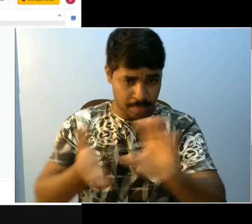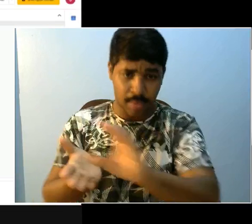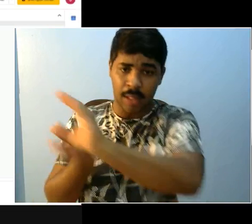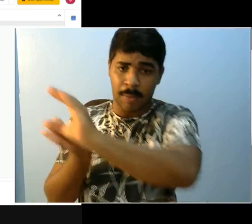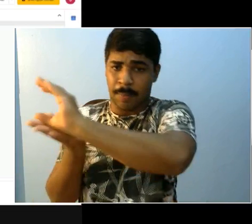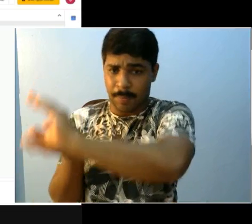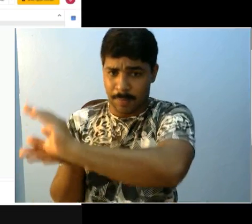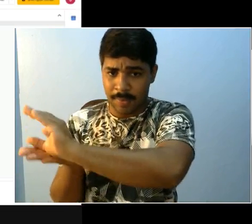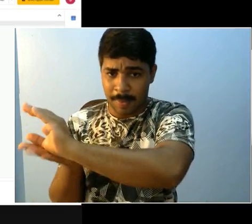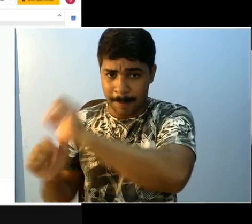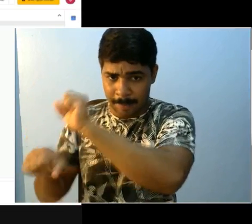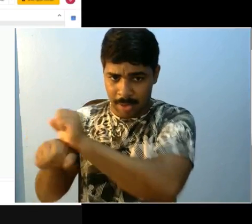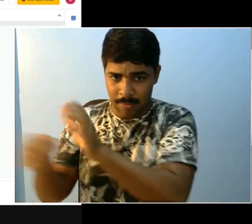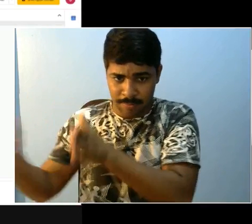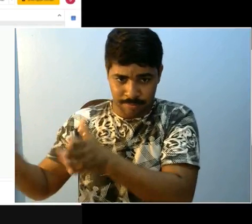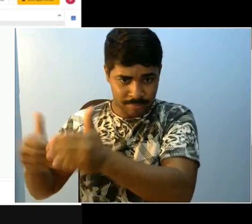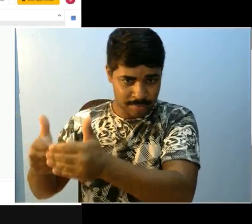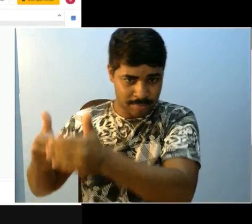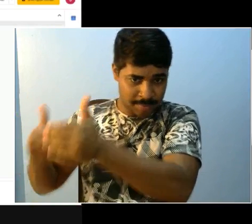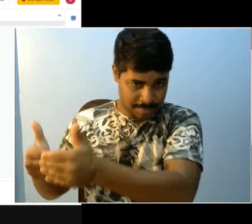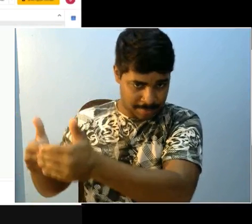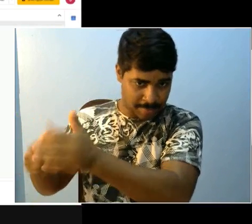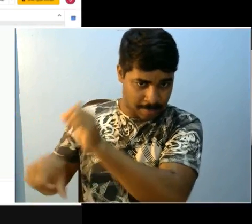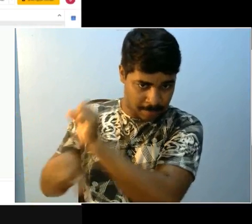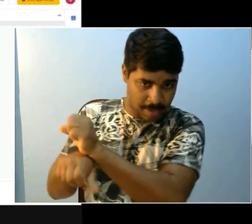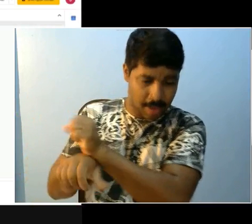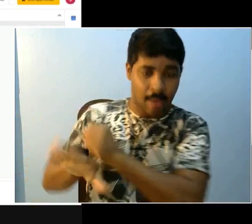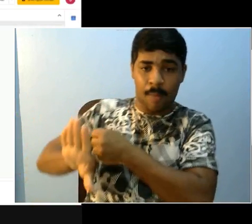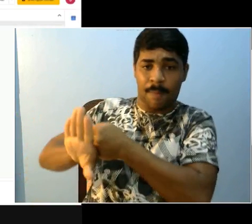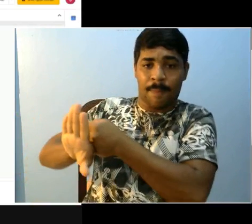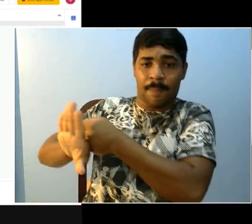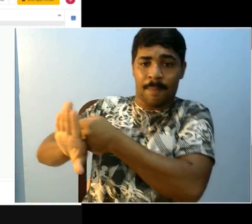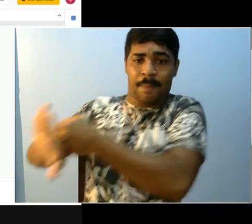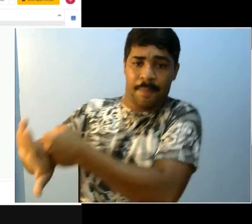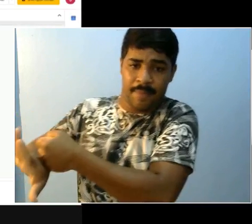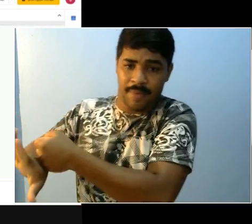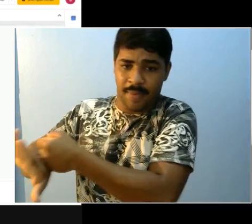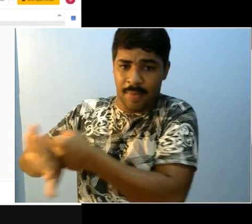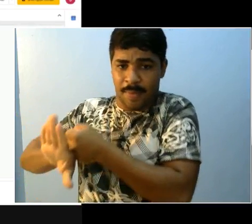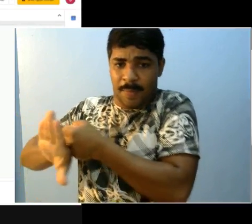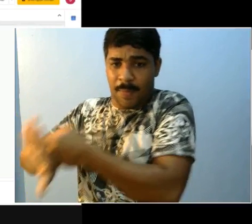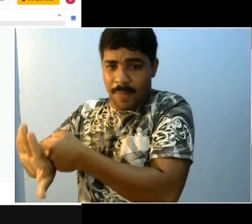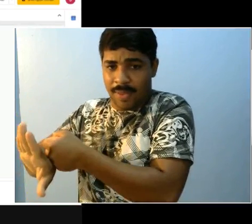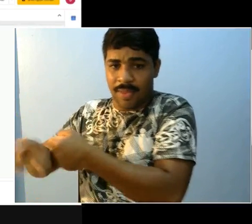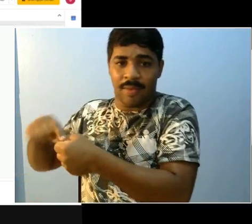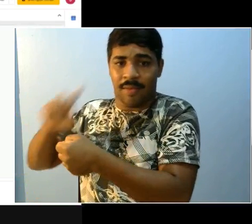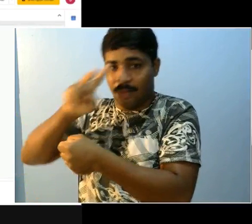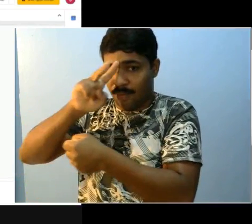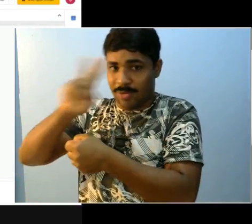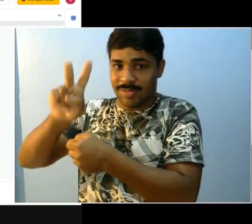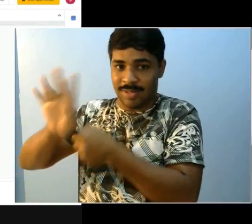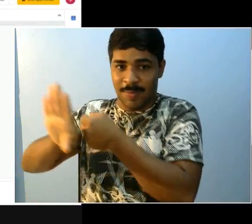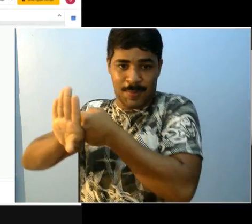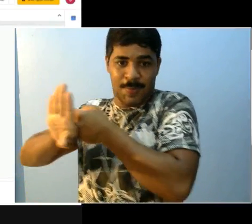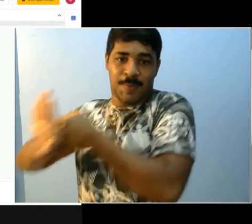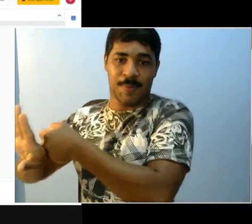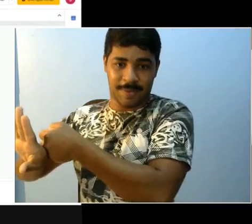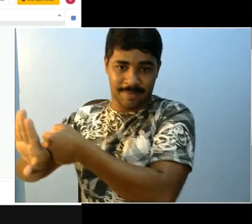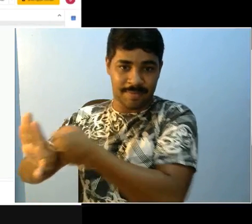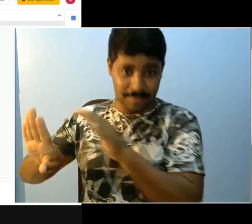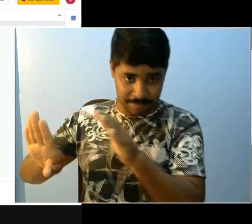não necessariamente eu aplico uma força que é da mesma altura